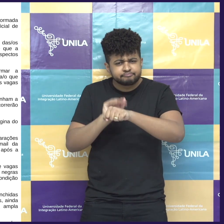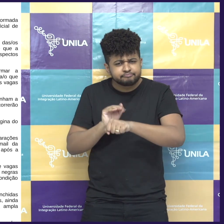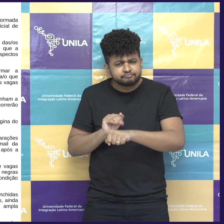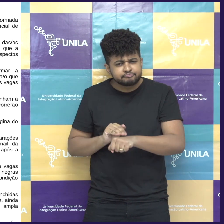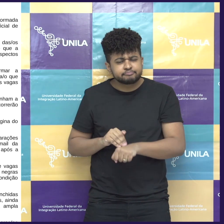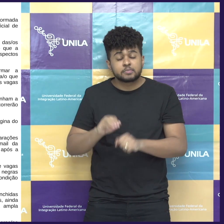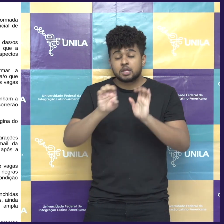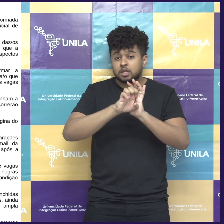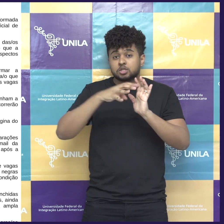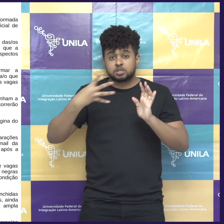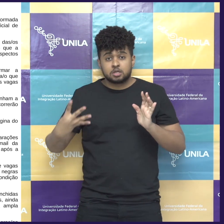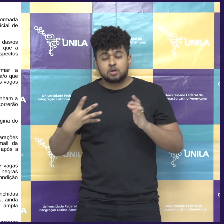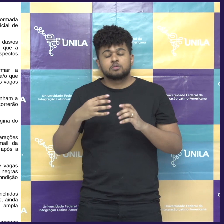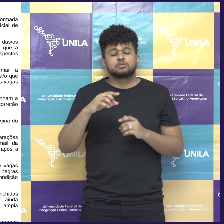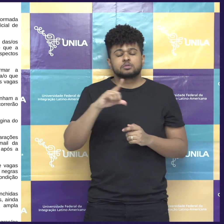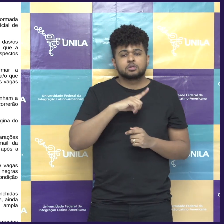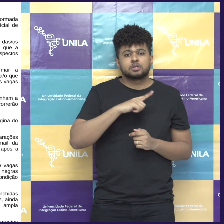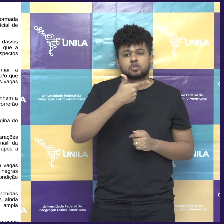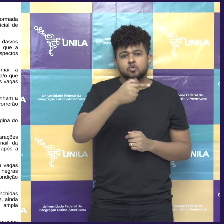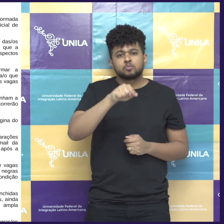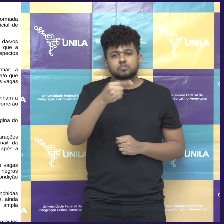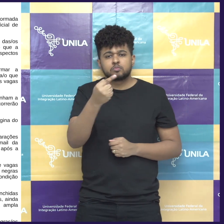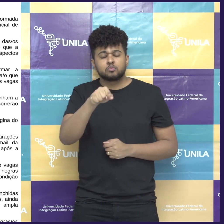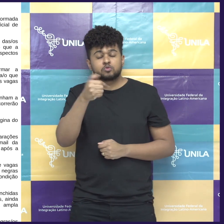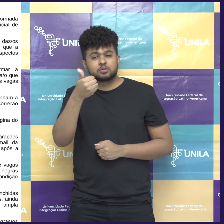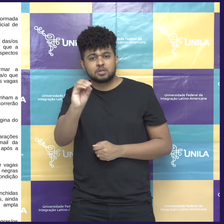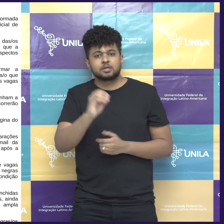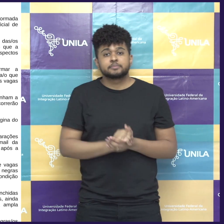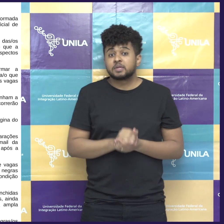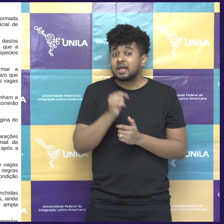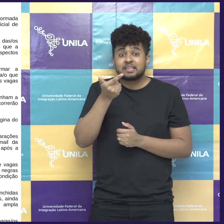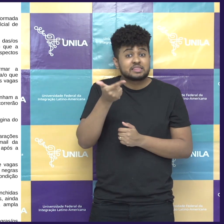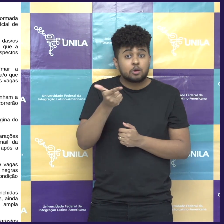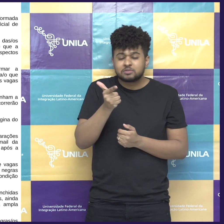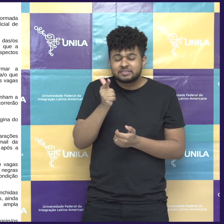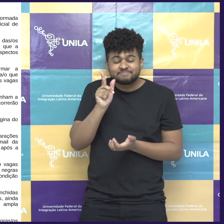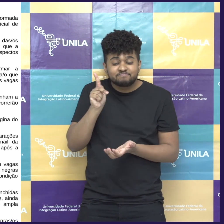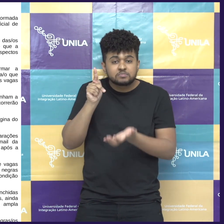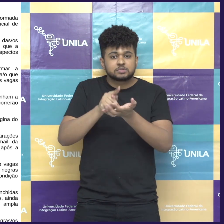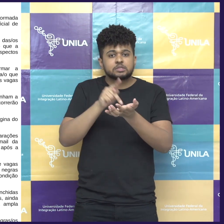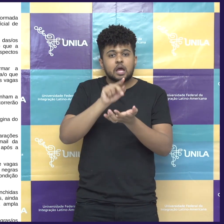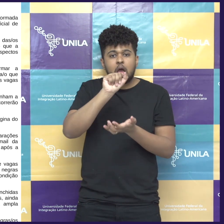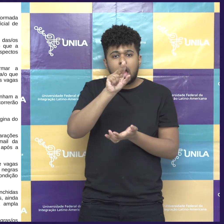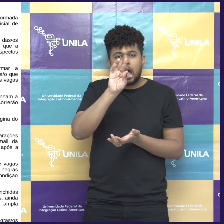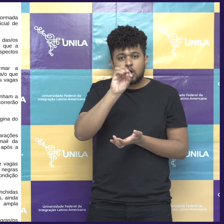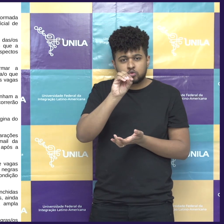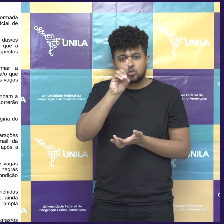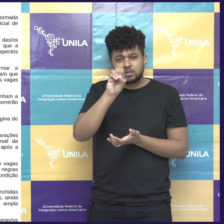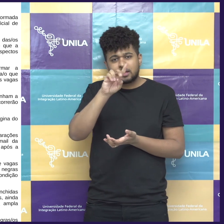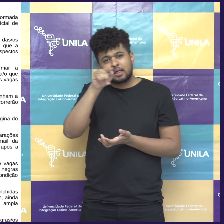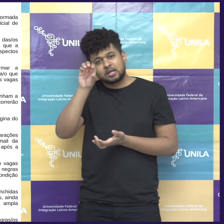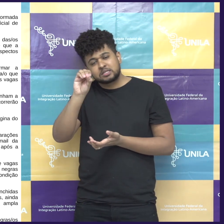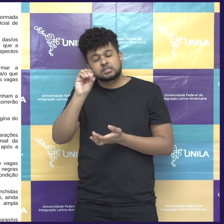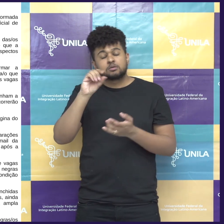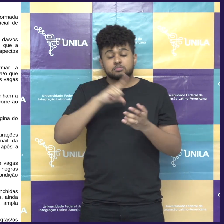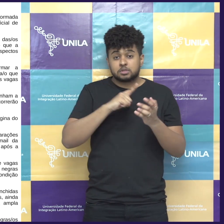convocados no edital do item 2.1.10 que não tenham a veracidade da autodeclaração confirmadas pela comissão